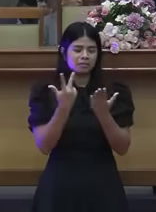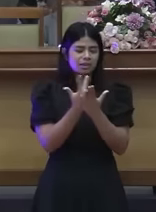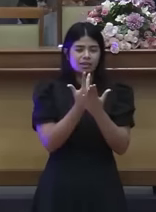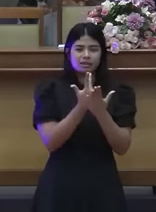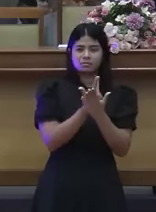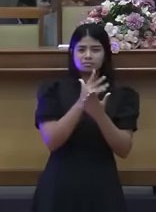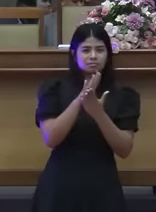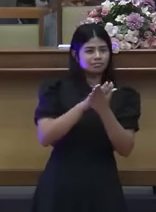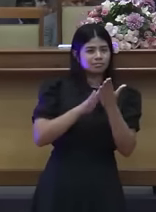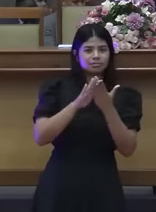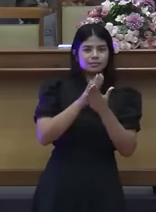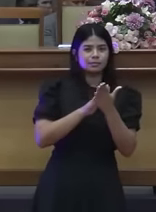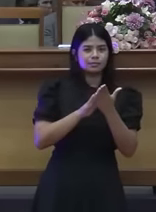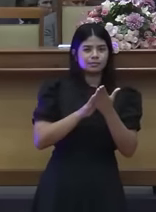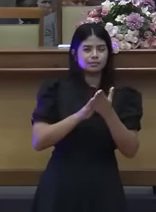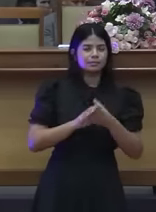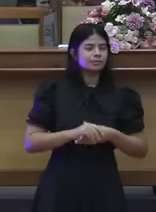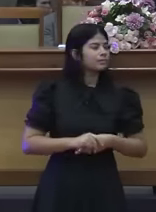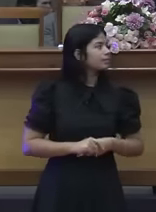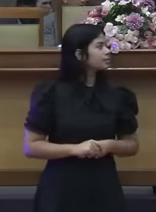como é que diz aí? Deixa eu ver aí.